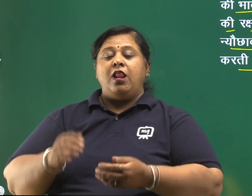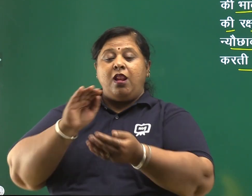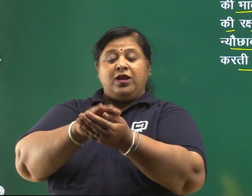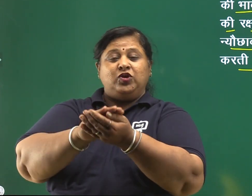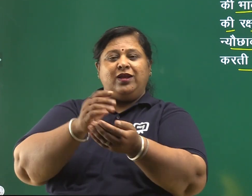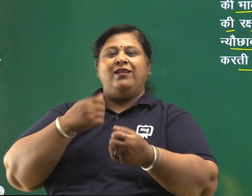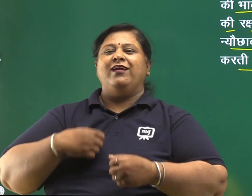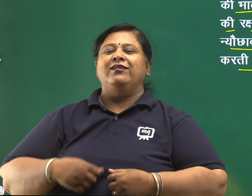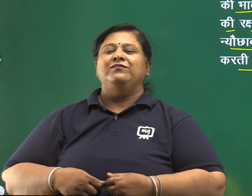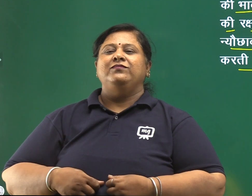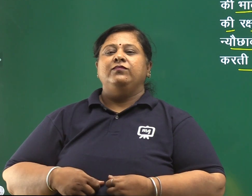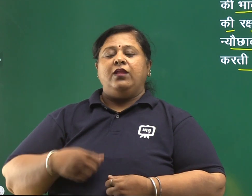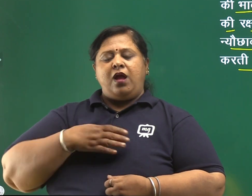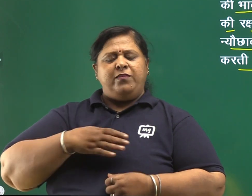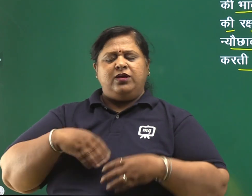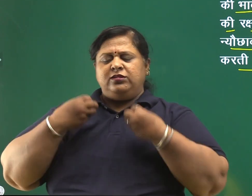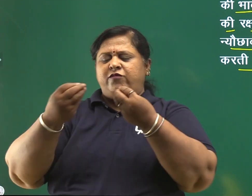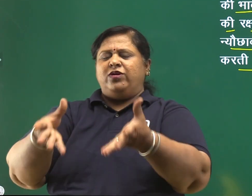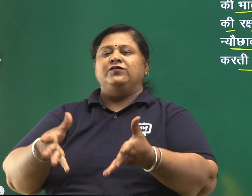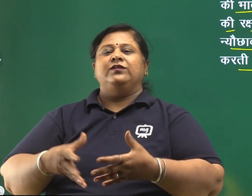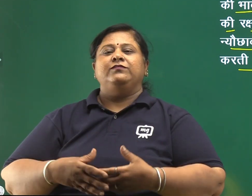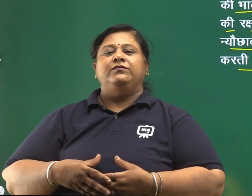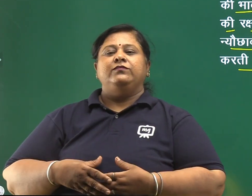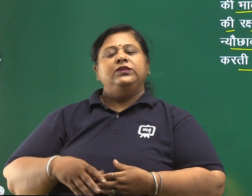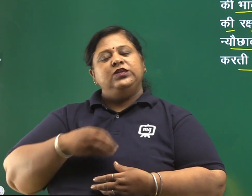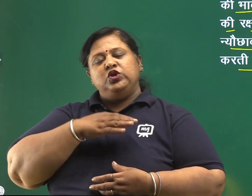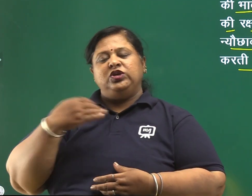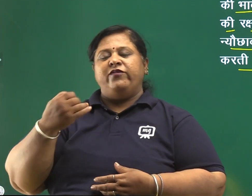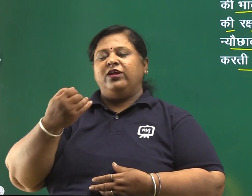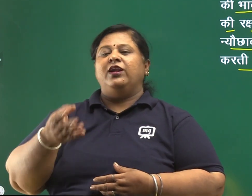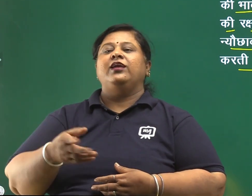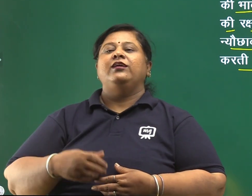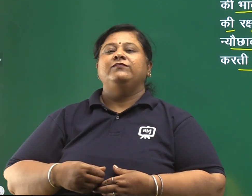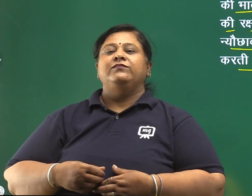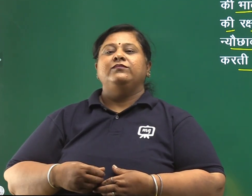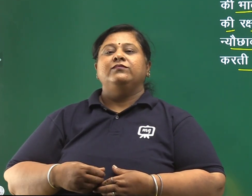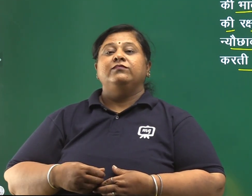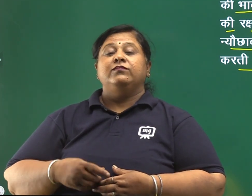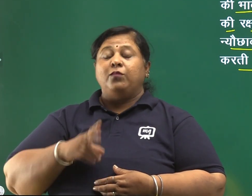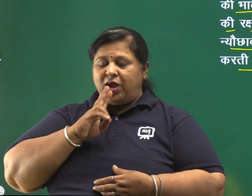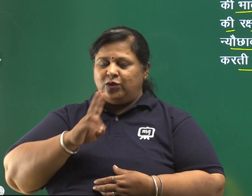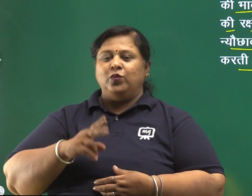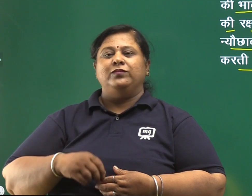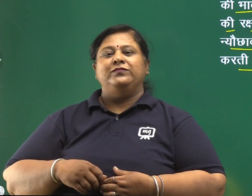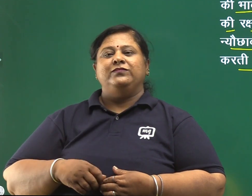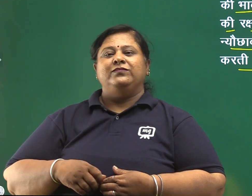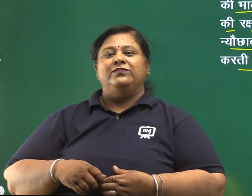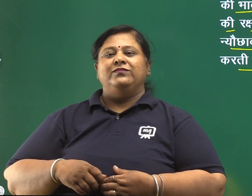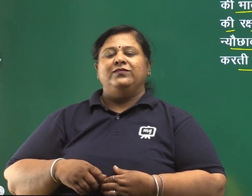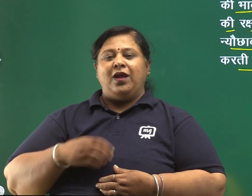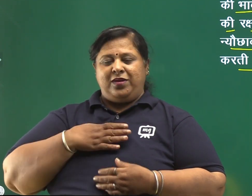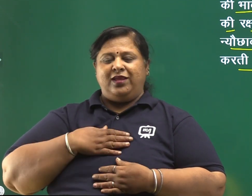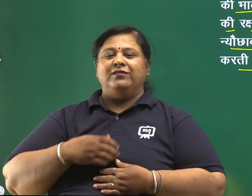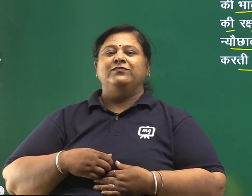लिए अपना सर्वस्व न्योछावर करने की बात को